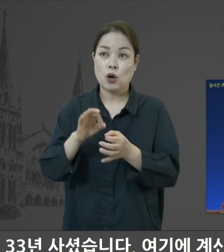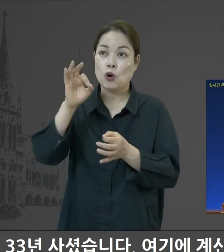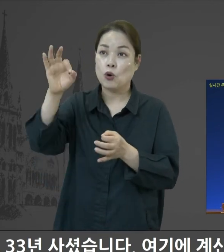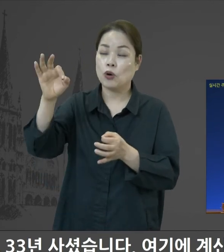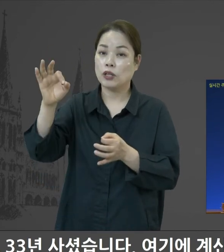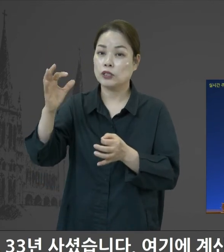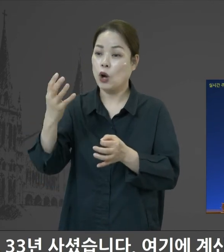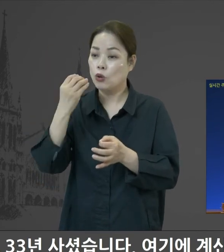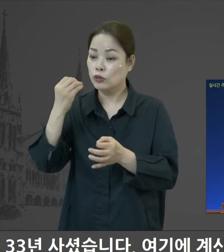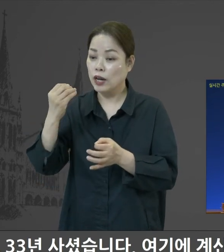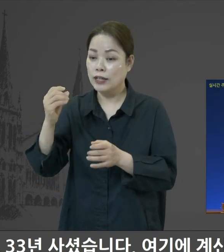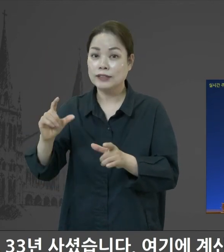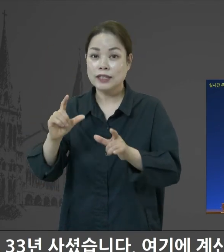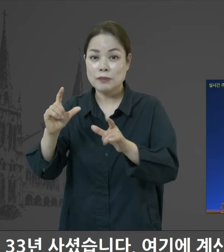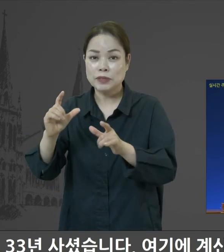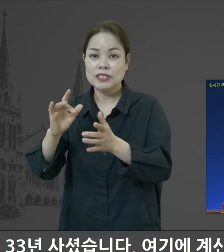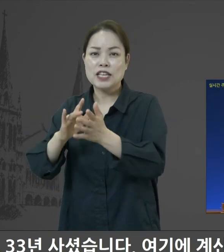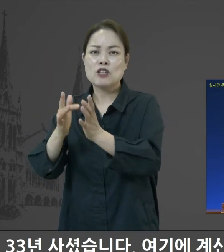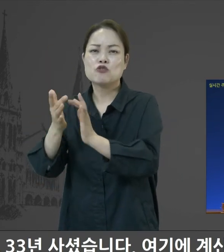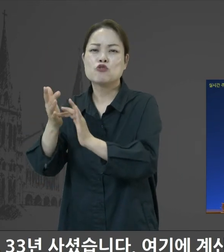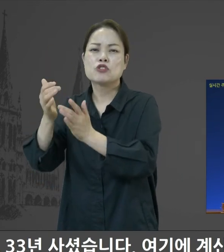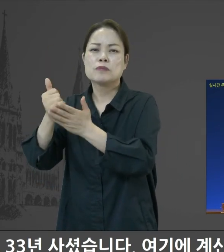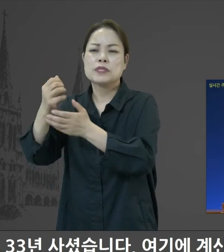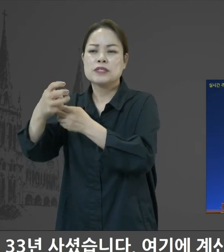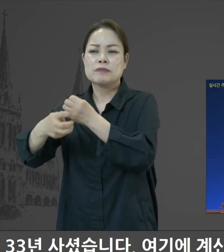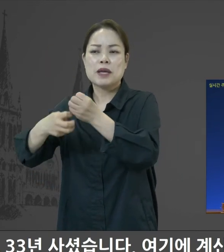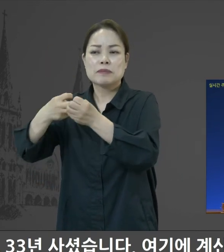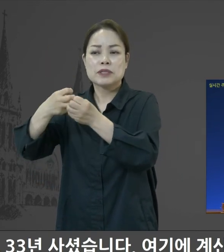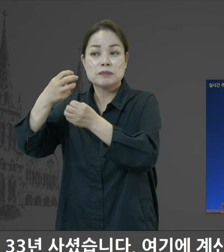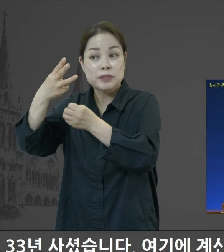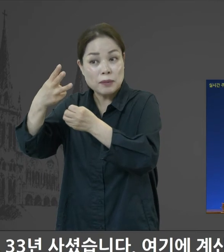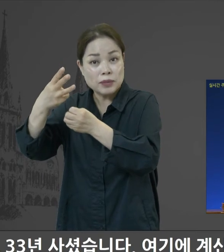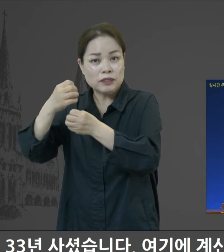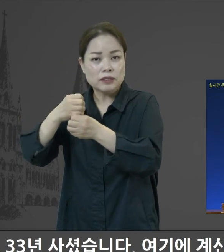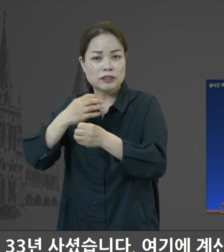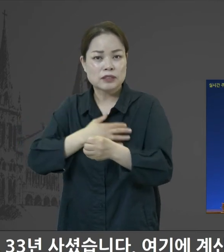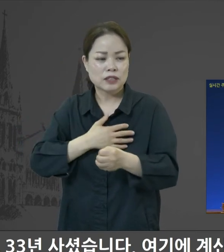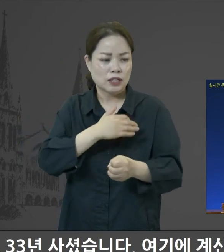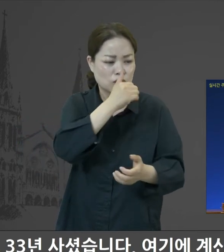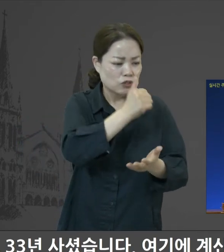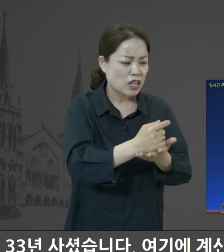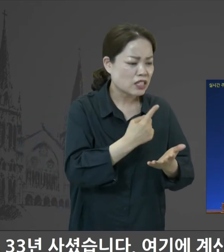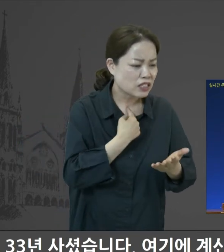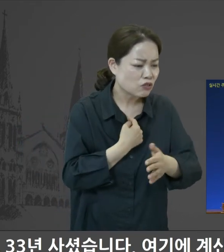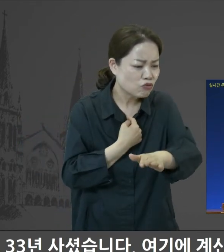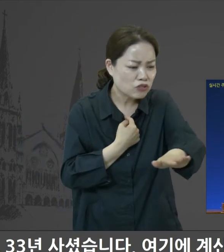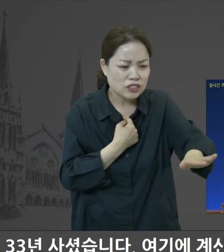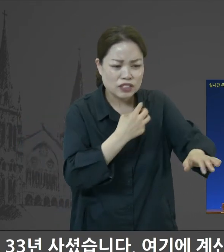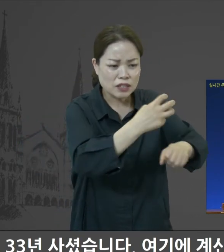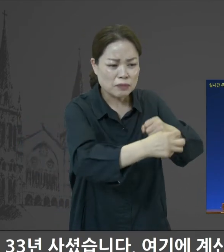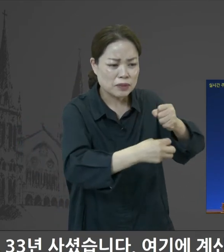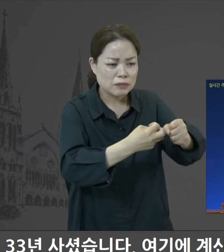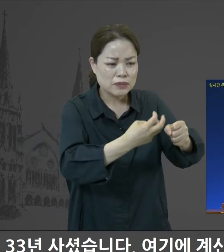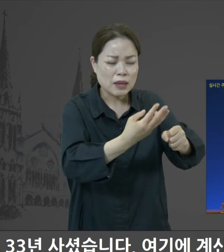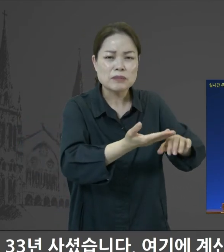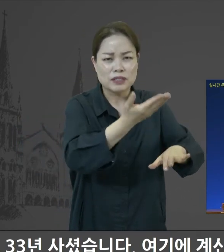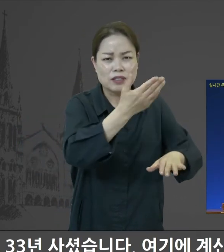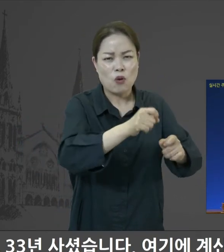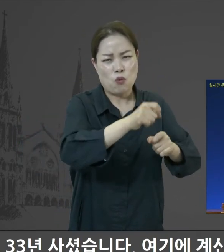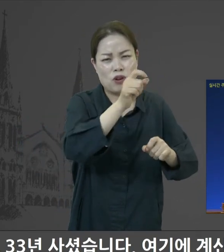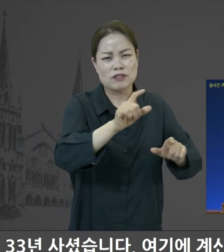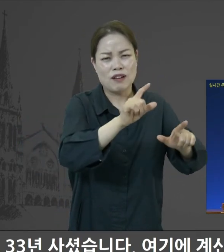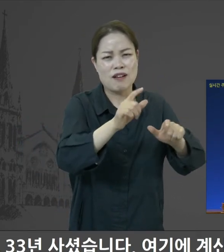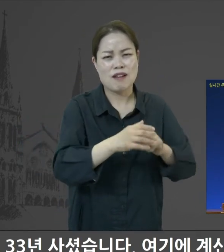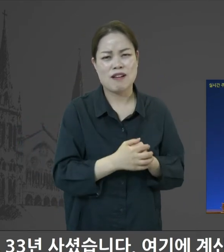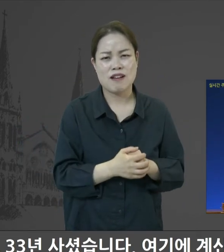사셨던 예수님도 33년밖에 살지 않았는데 맨날 넘어지고 죄만 짓는 우리가 33년 이상 살았다면 장수한